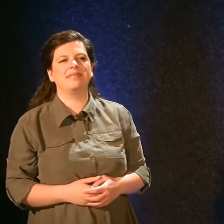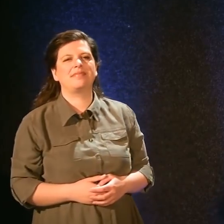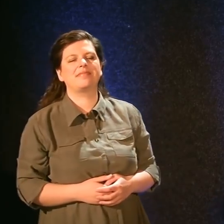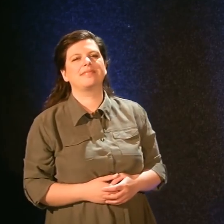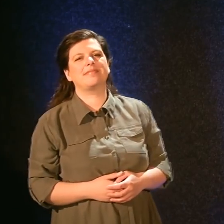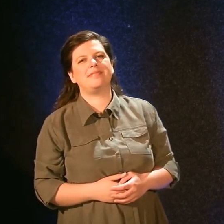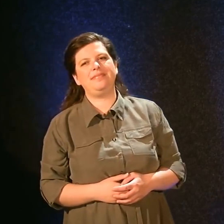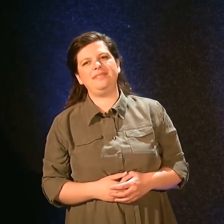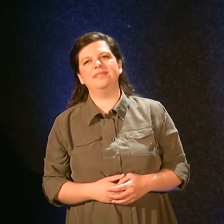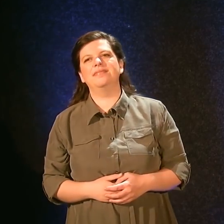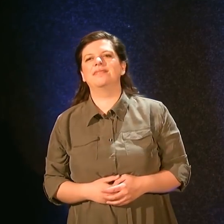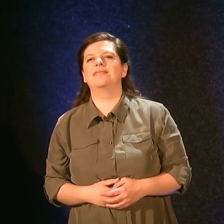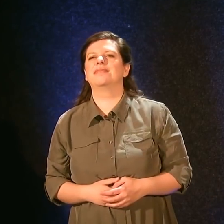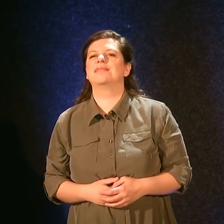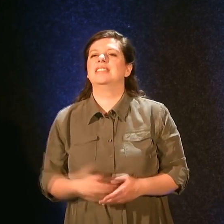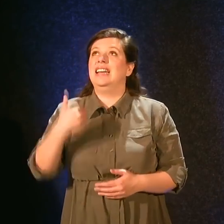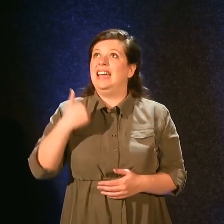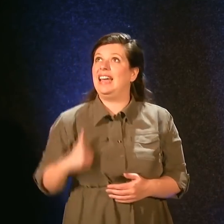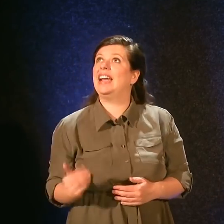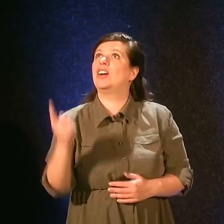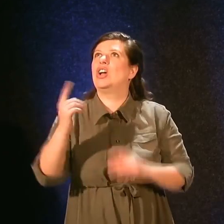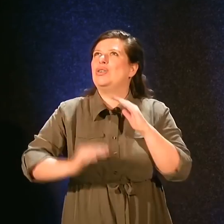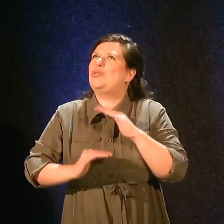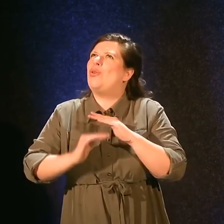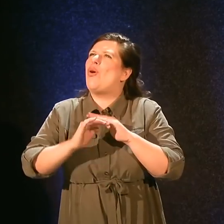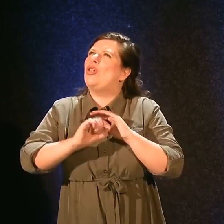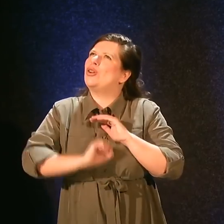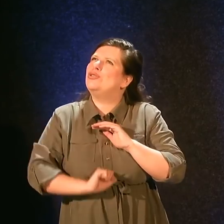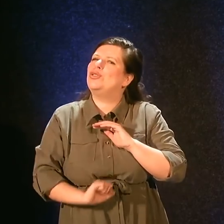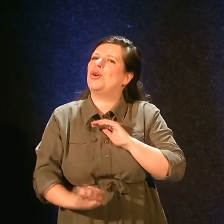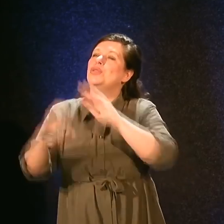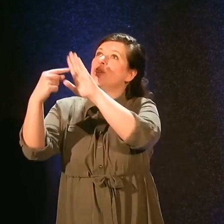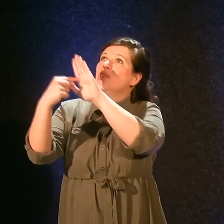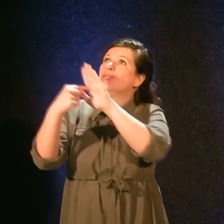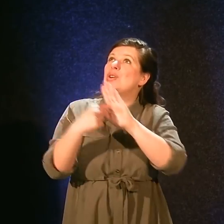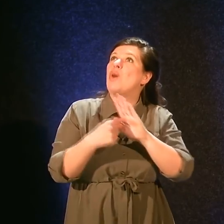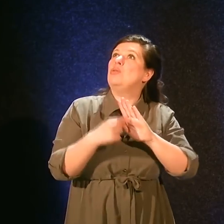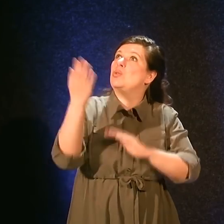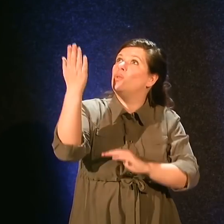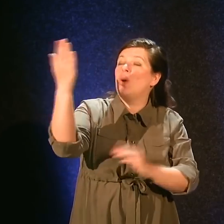Full geduld.